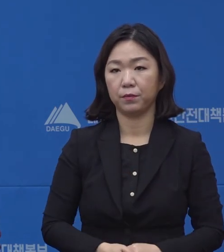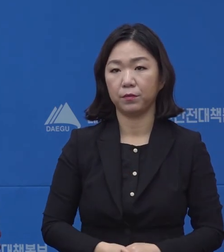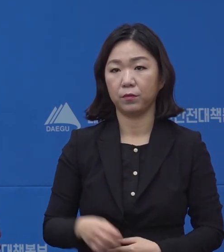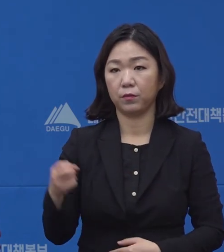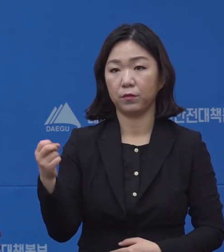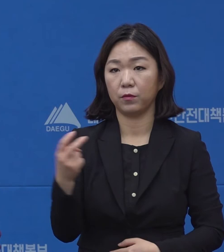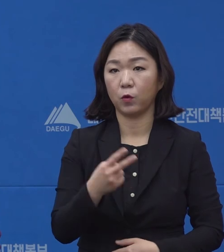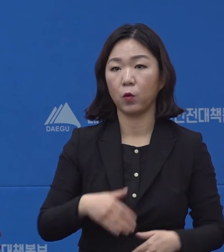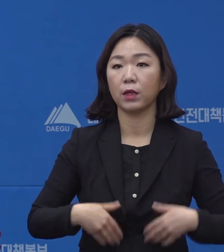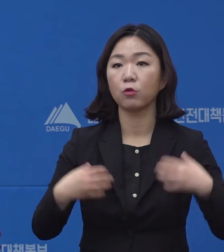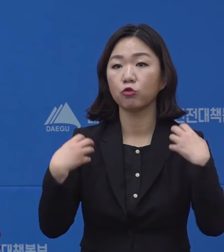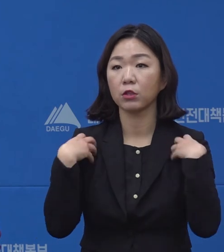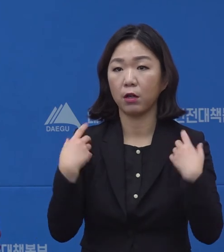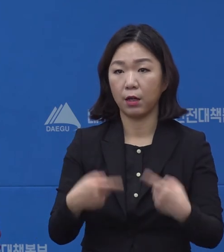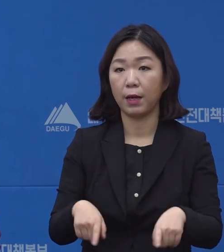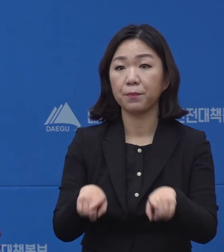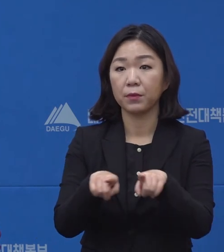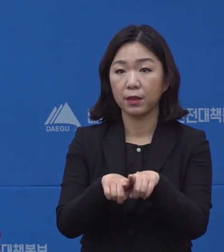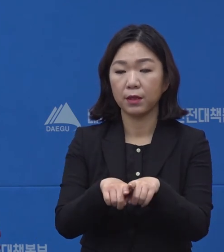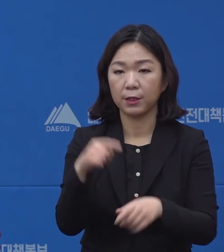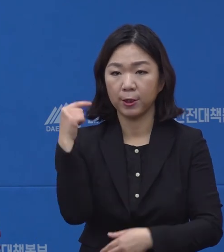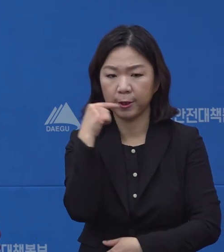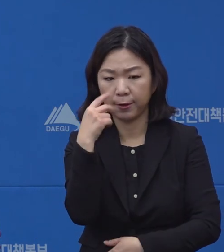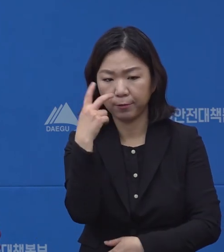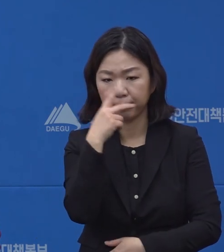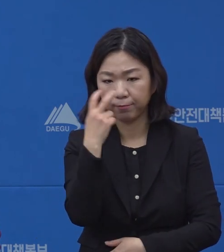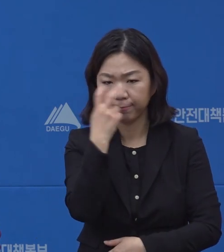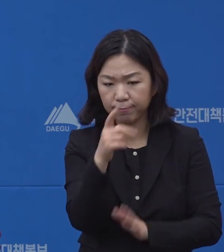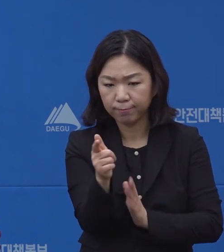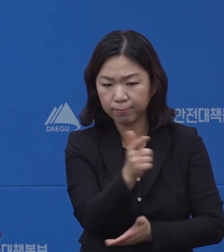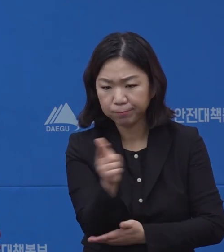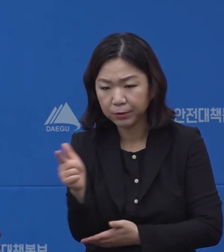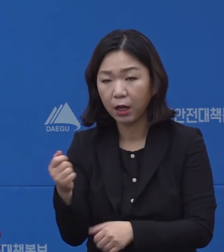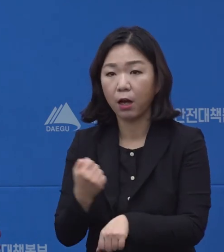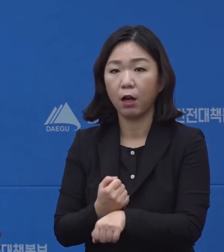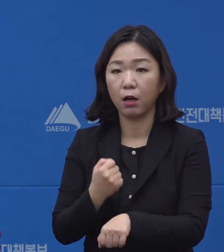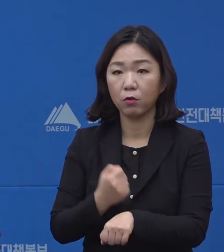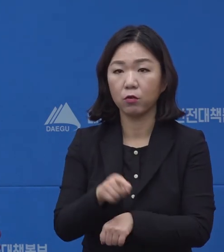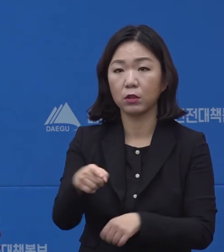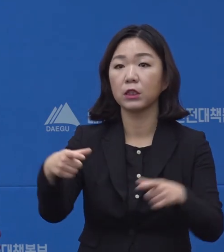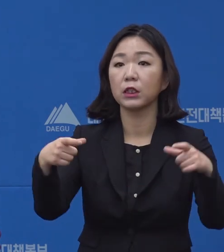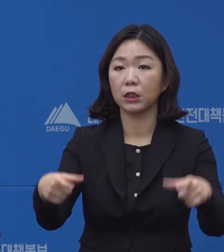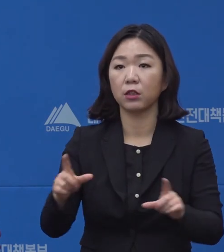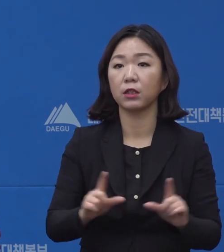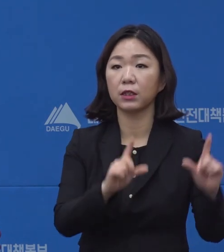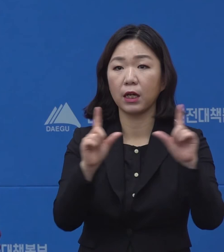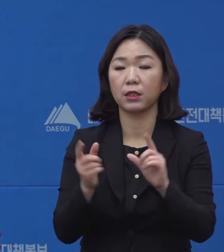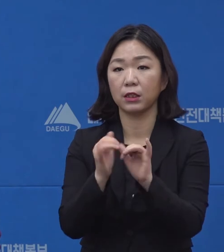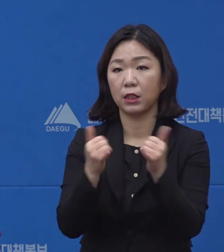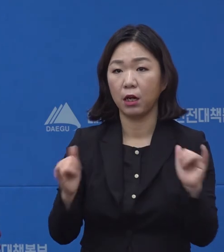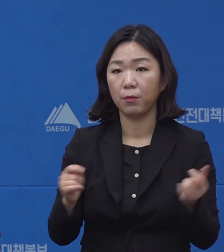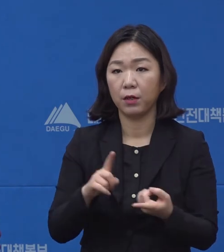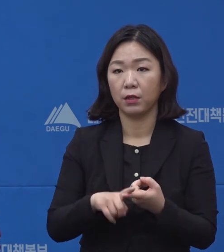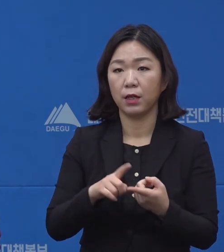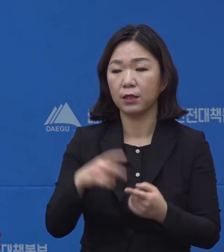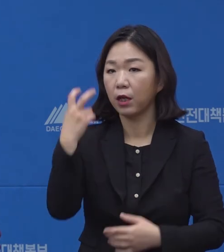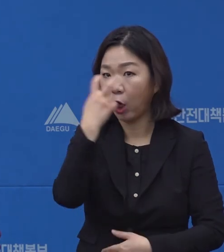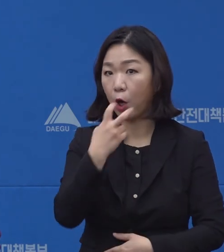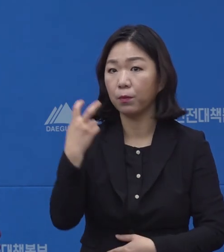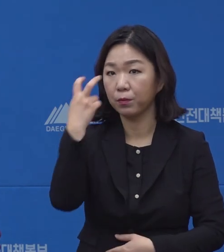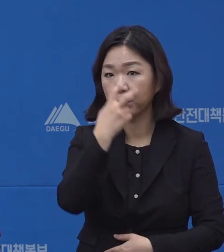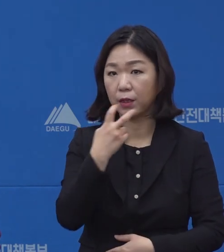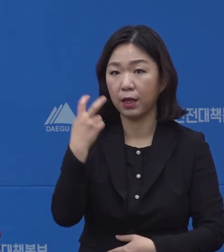또한 남구청과 함께 철저하게 방역을 실시하고 이 지역에 거주하는 주민들에 대해서는